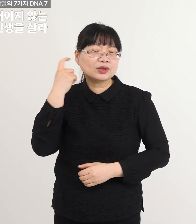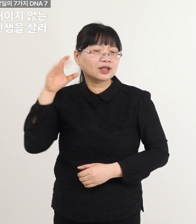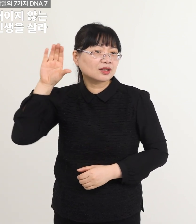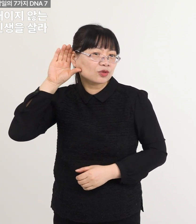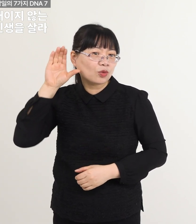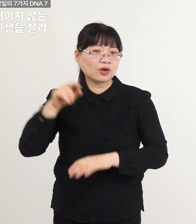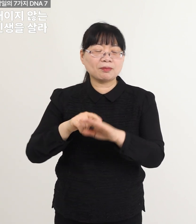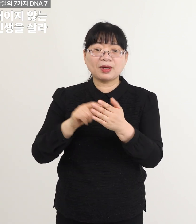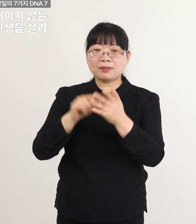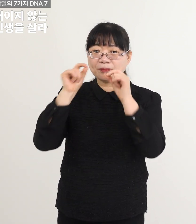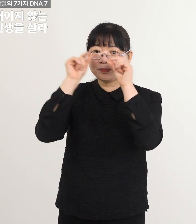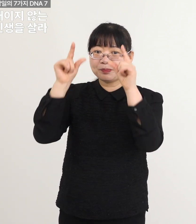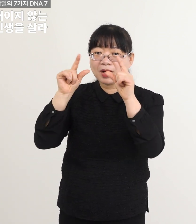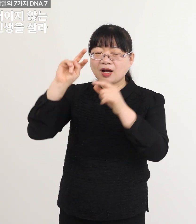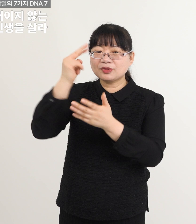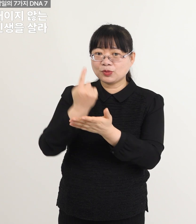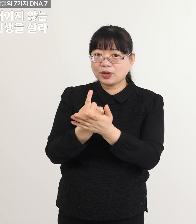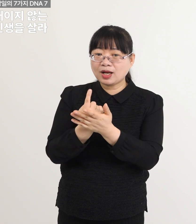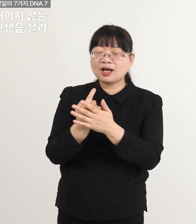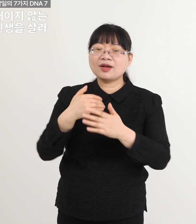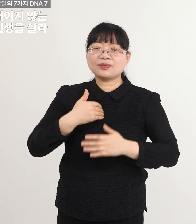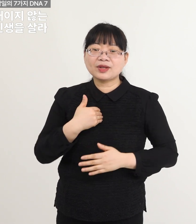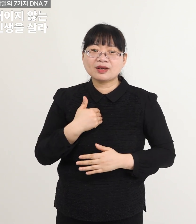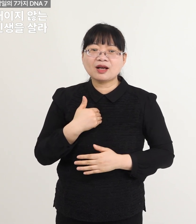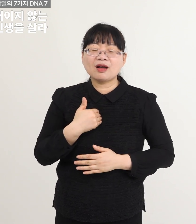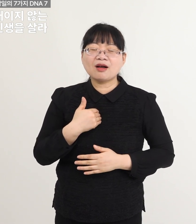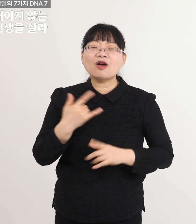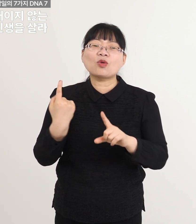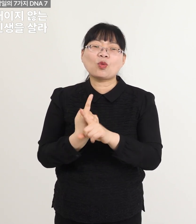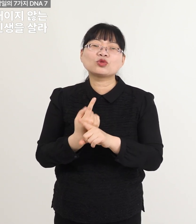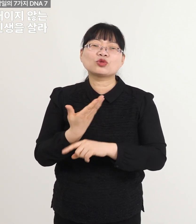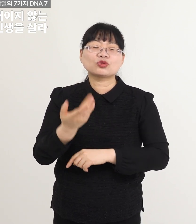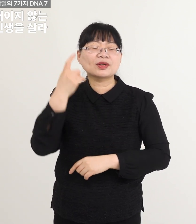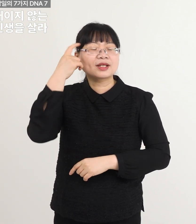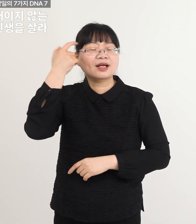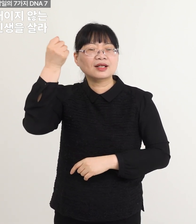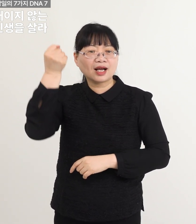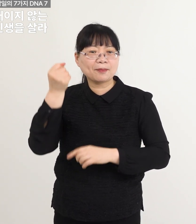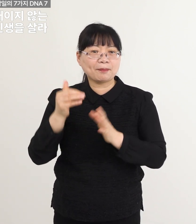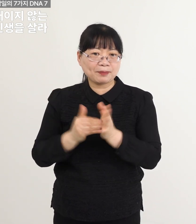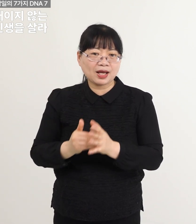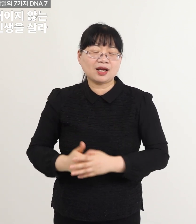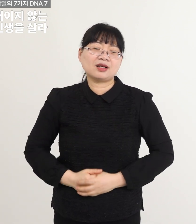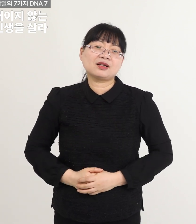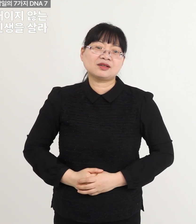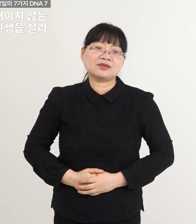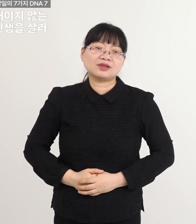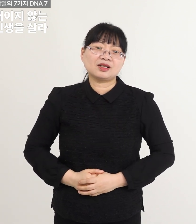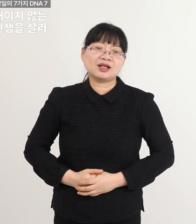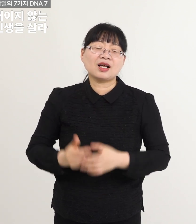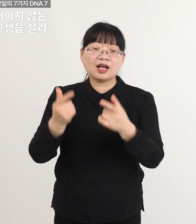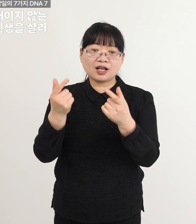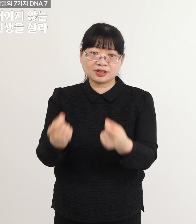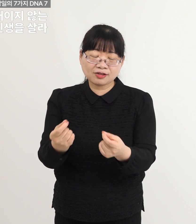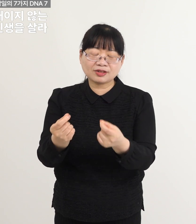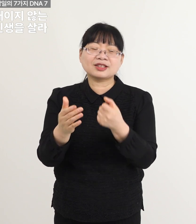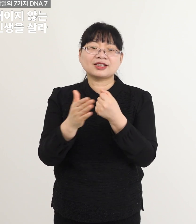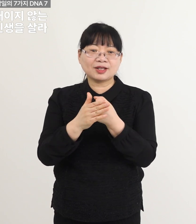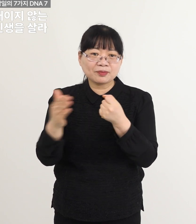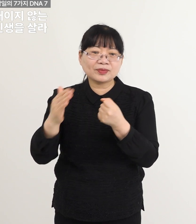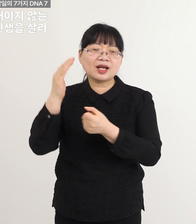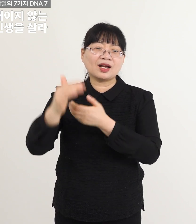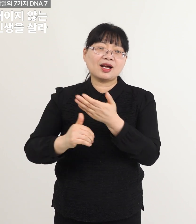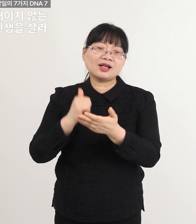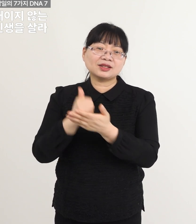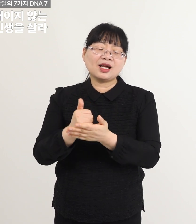듣고 마음으로 깨달아 돌아오면 내가 고쳐줄까 함이라 하였으니. 그런즉